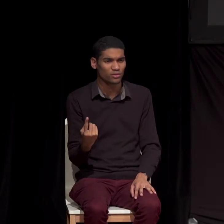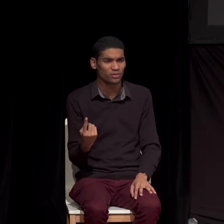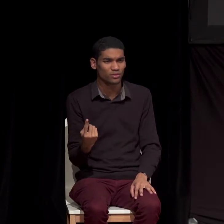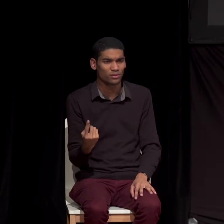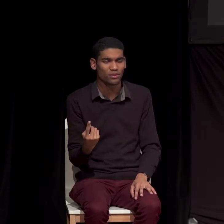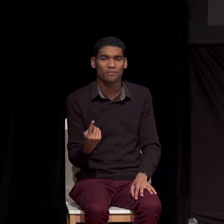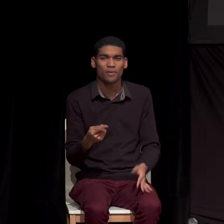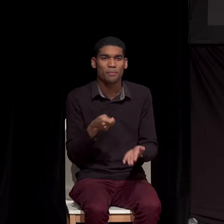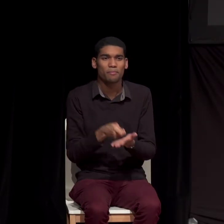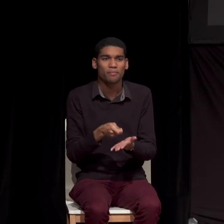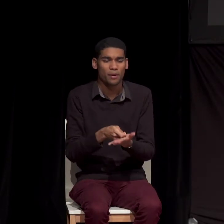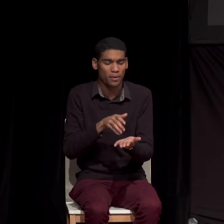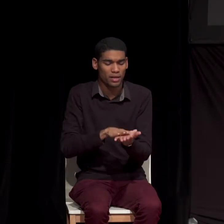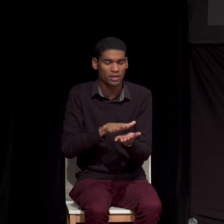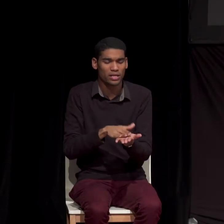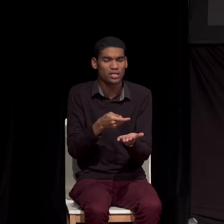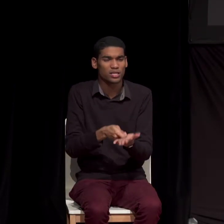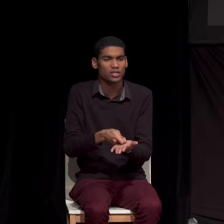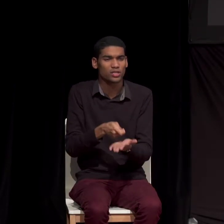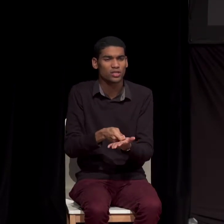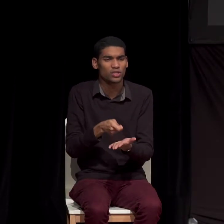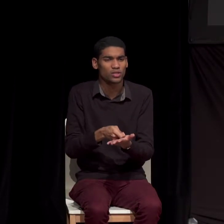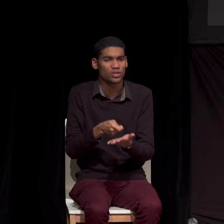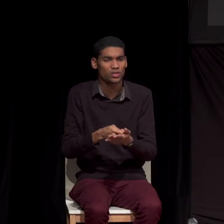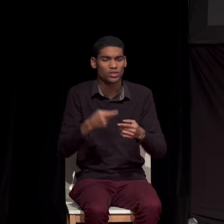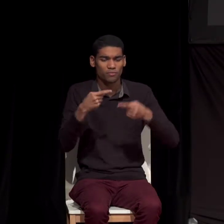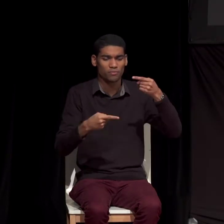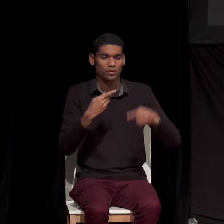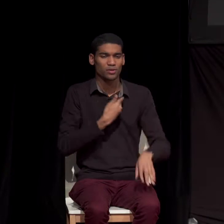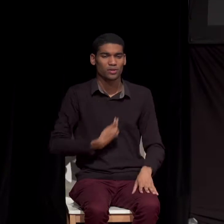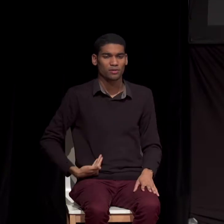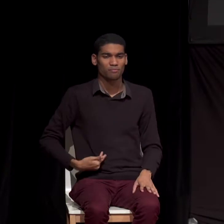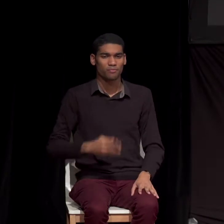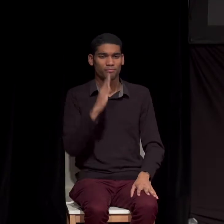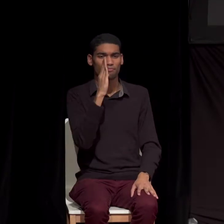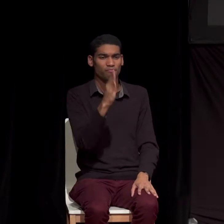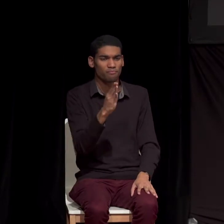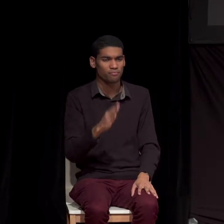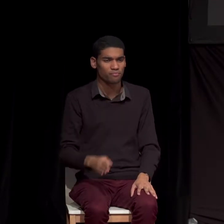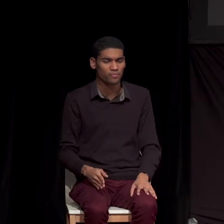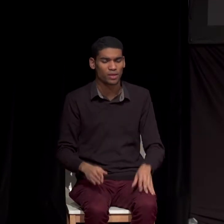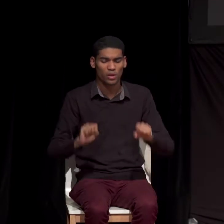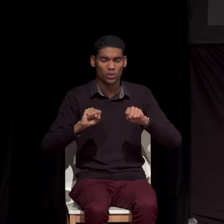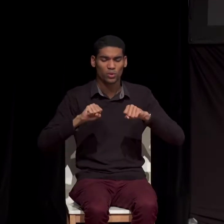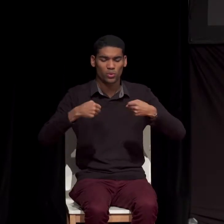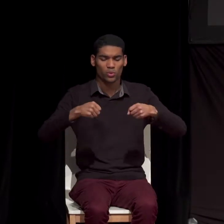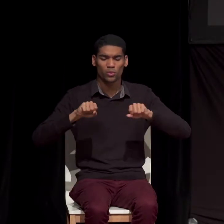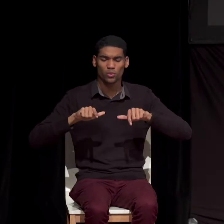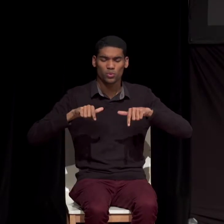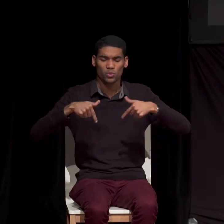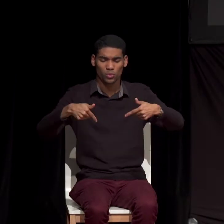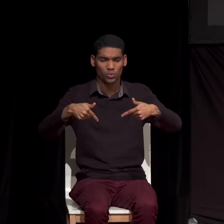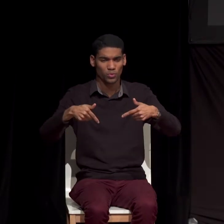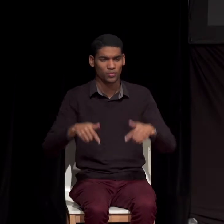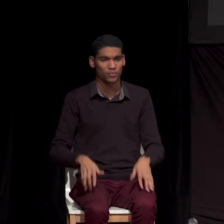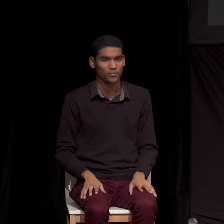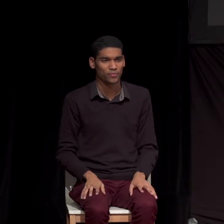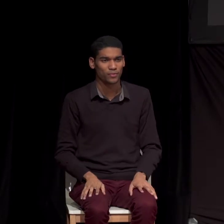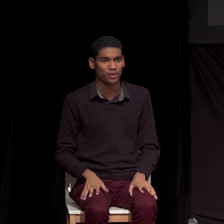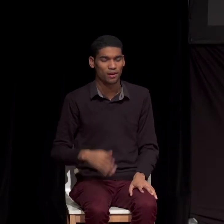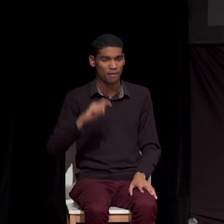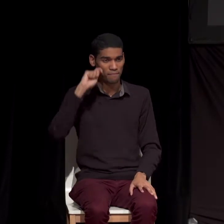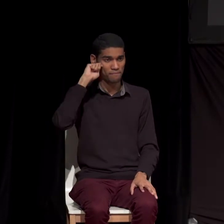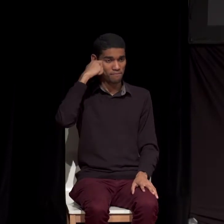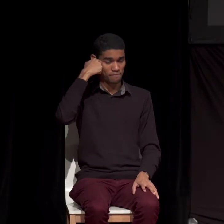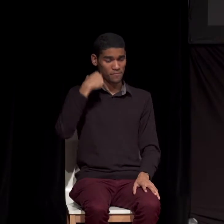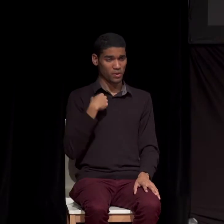gente exigir política pública direcionada. É luta. O que é preto para